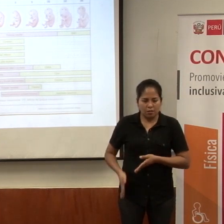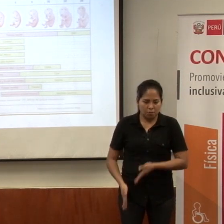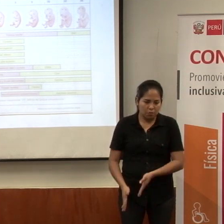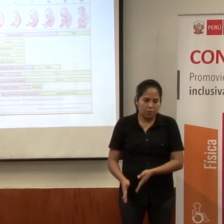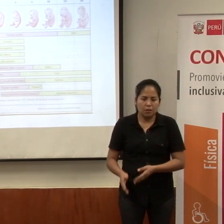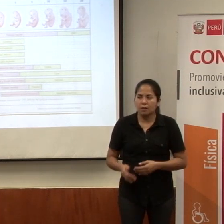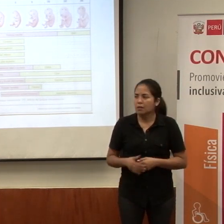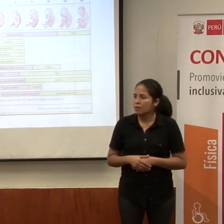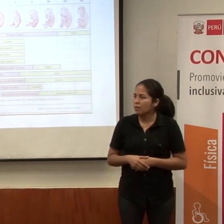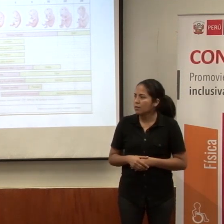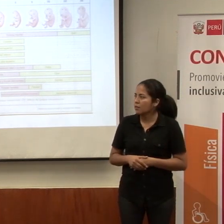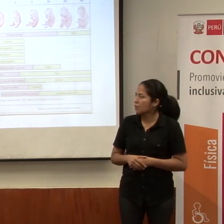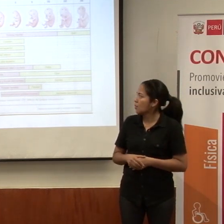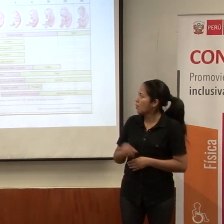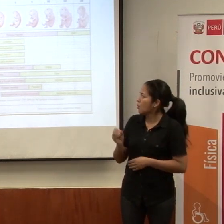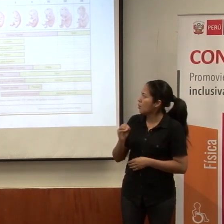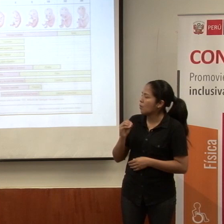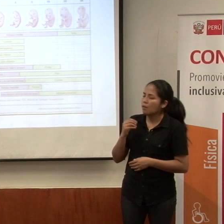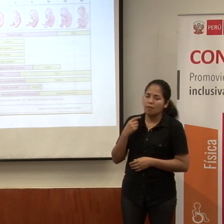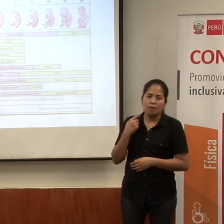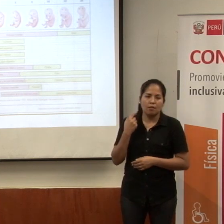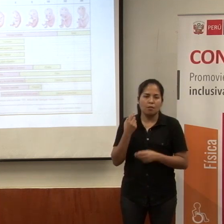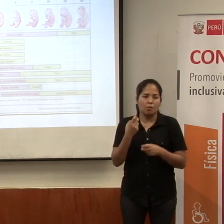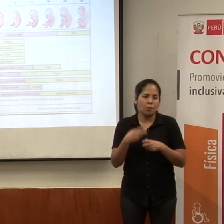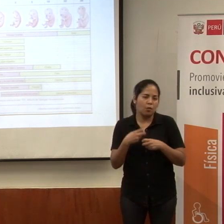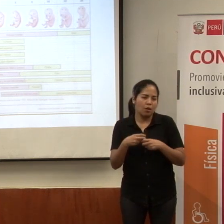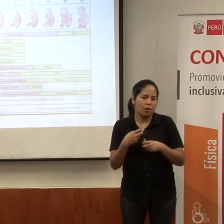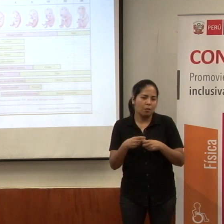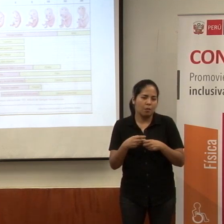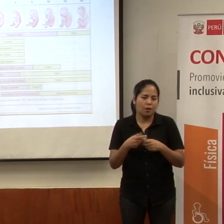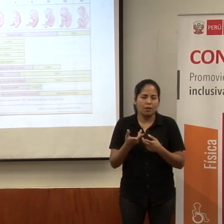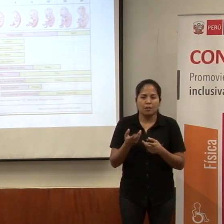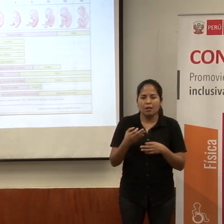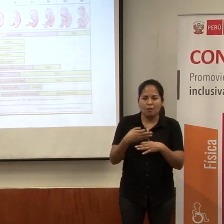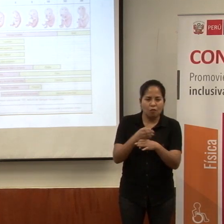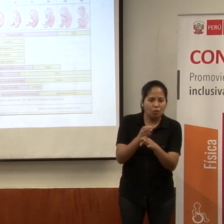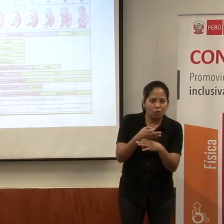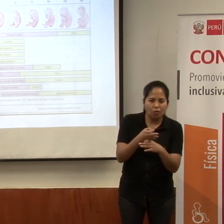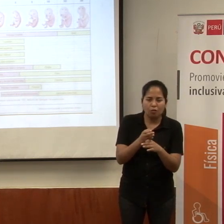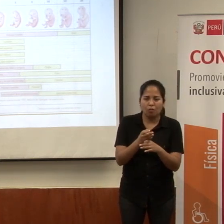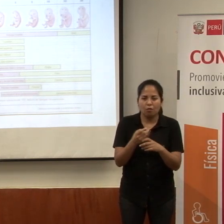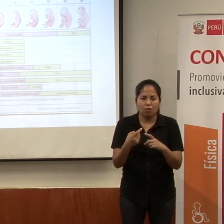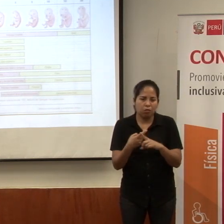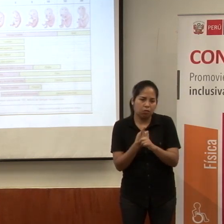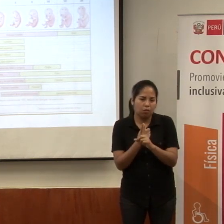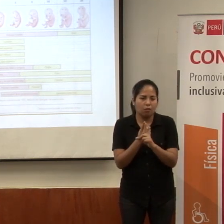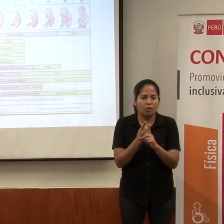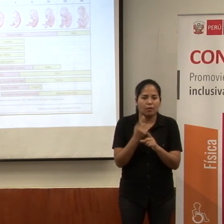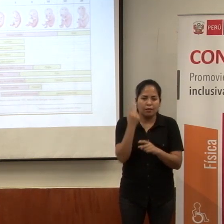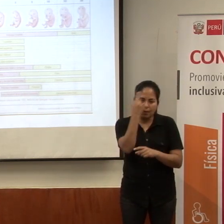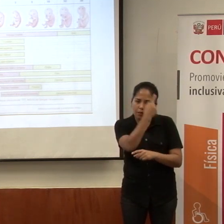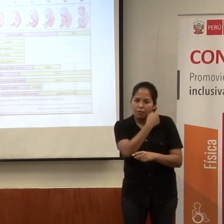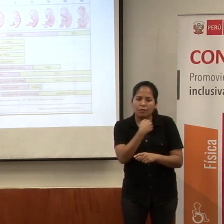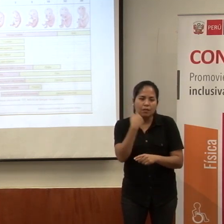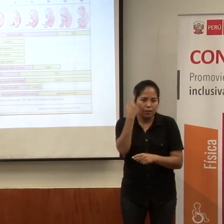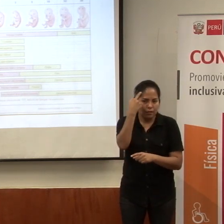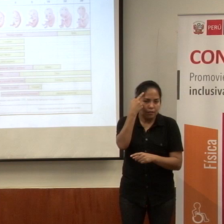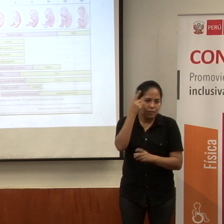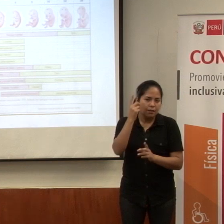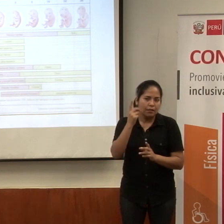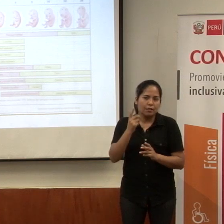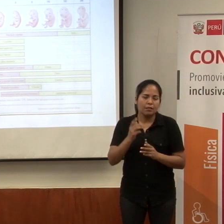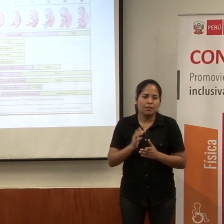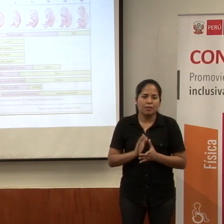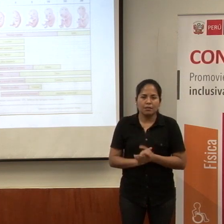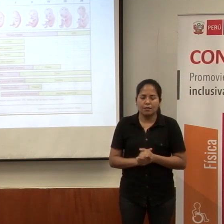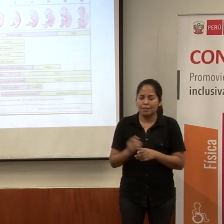luego la siguiente, tienen el labio leporino, problemas de formación entonces del macizo facial, y así.